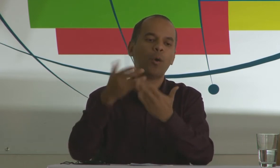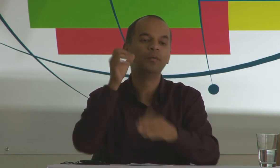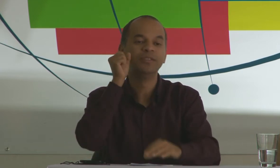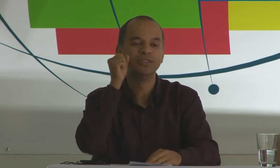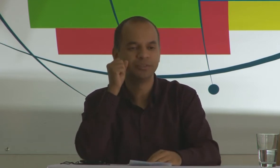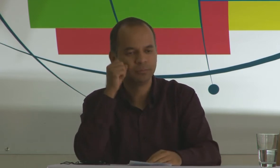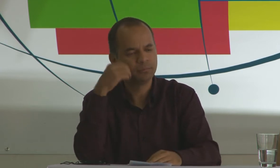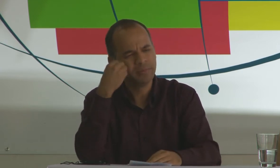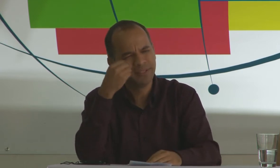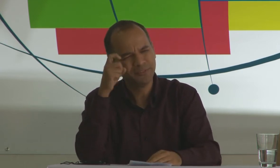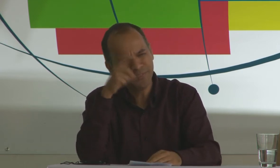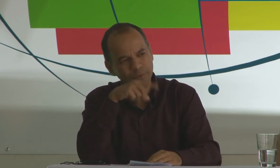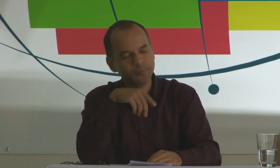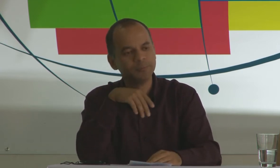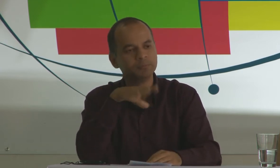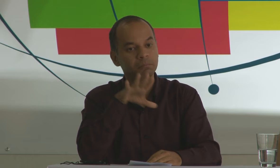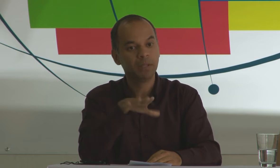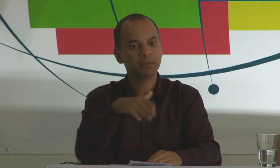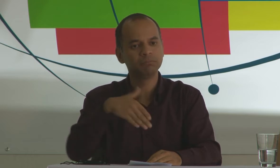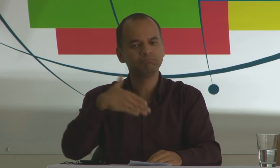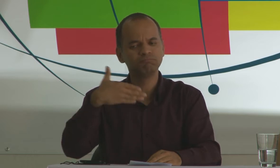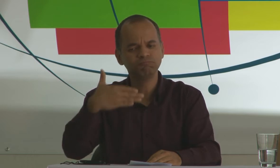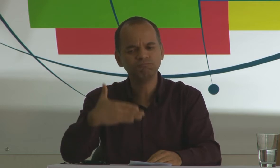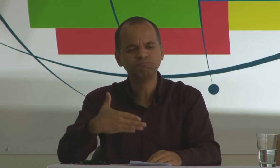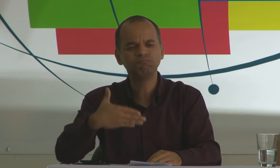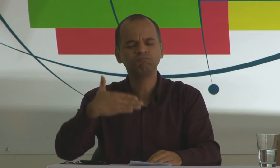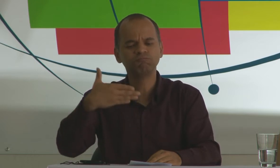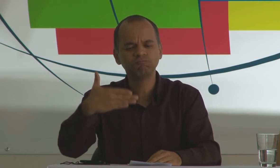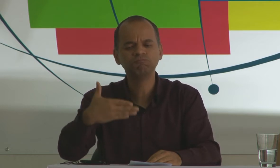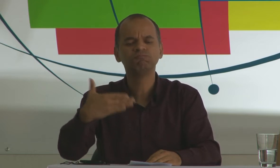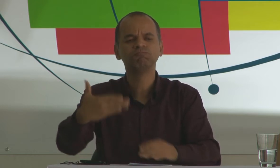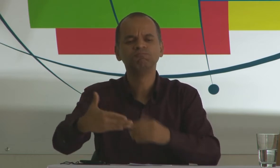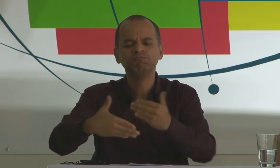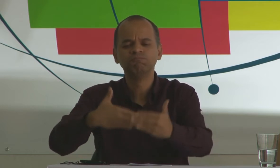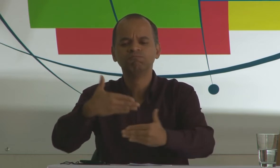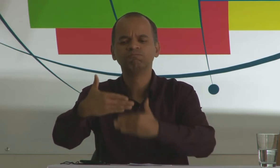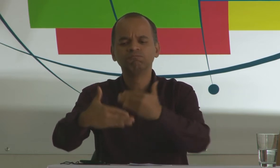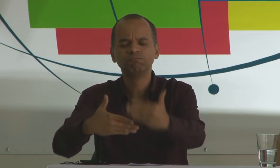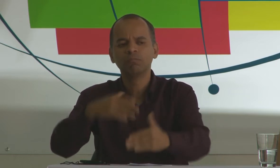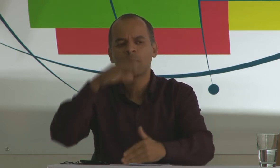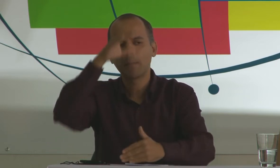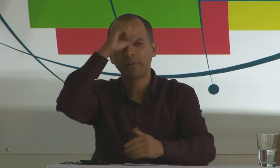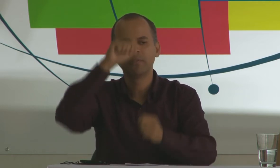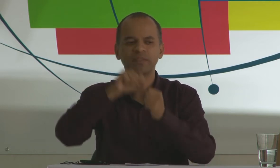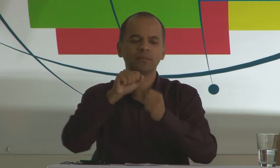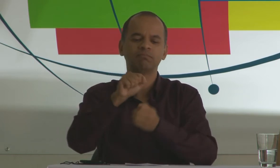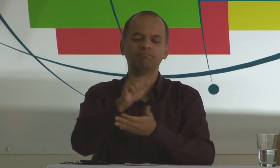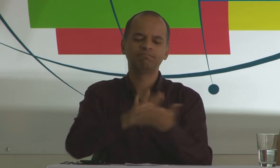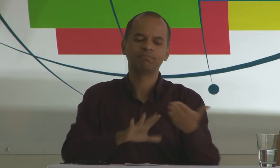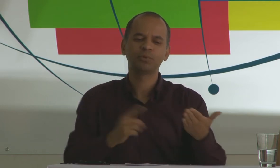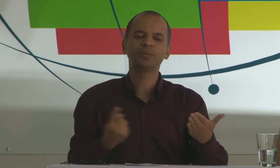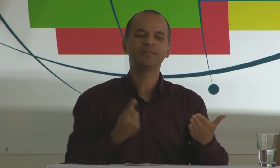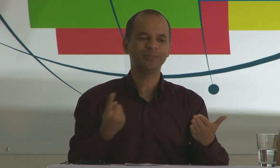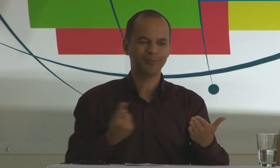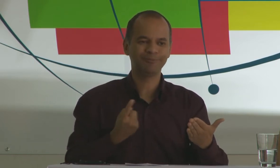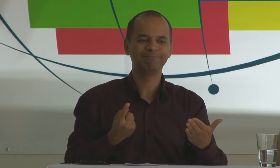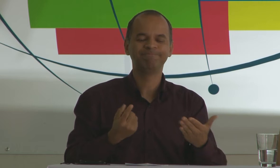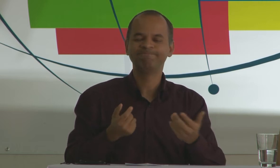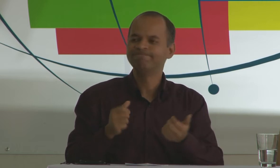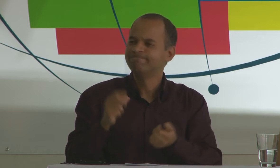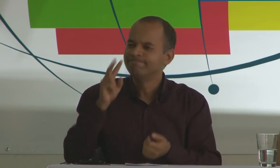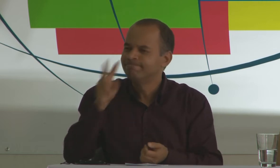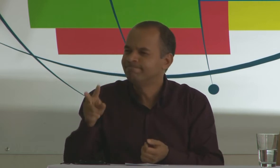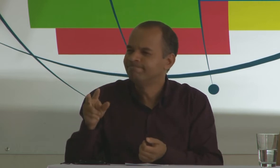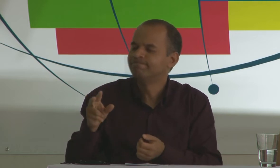uma experiência diferente com todo esse processo que visava tentar fornecer para mim algum tipo de conhecimento. E à medida que eu fui aprendendo